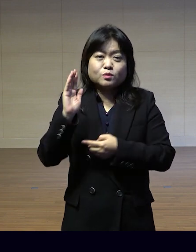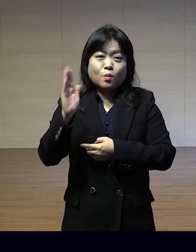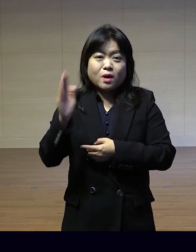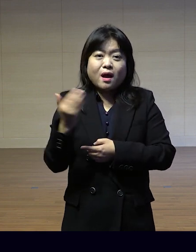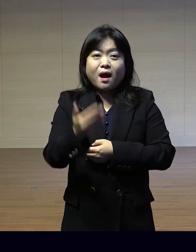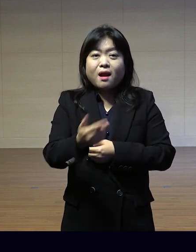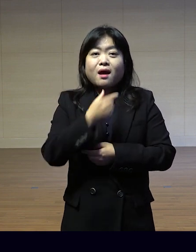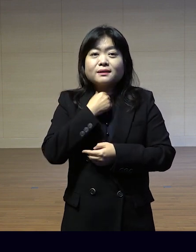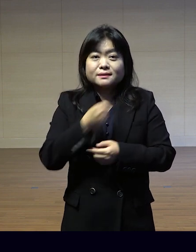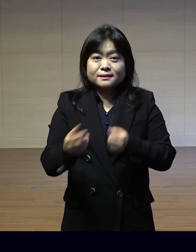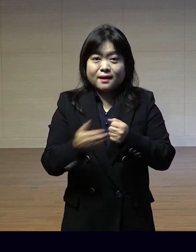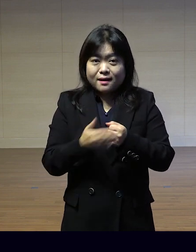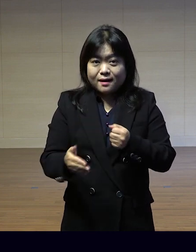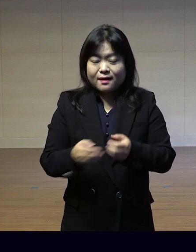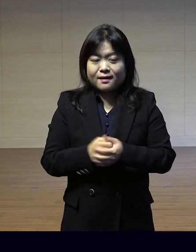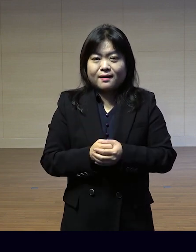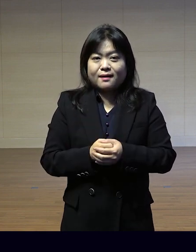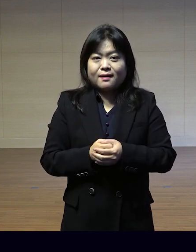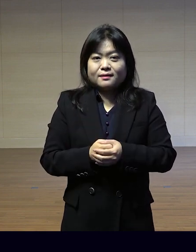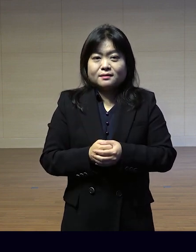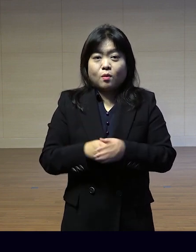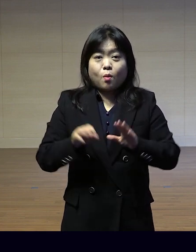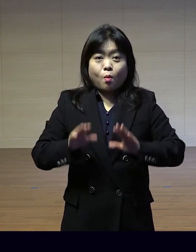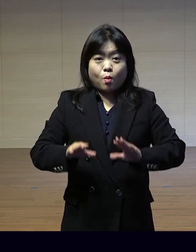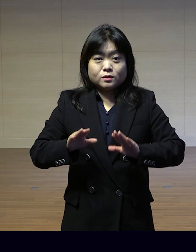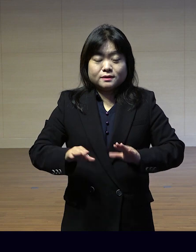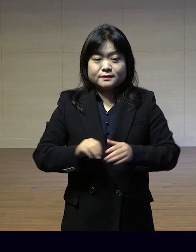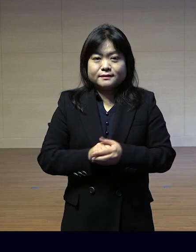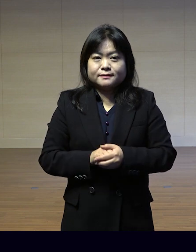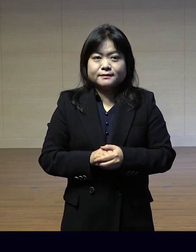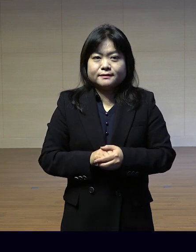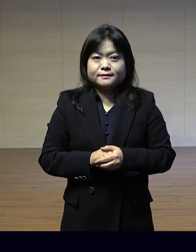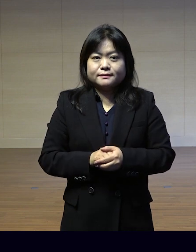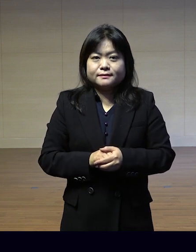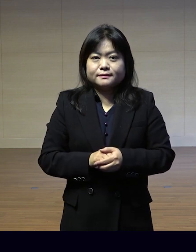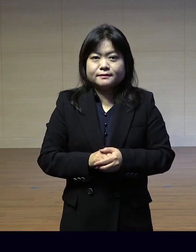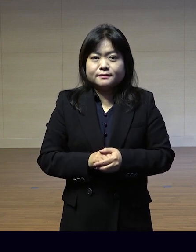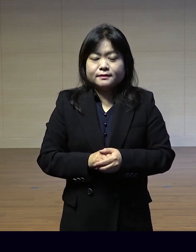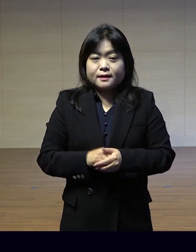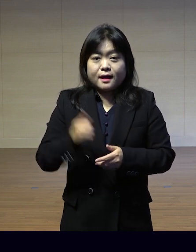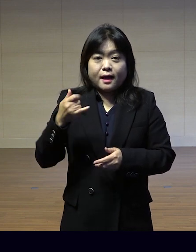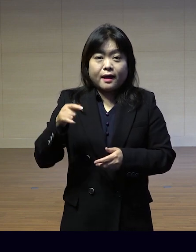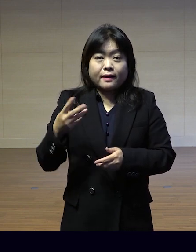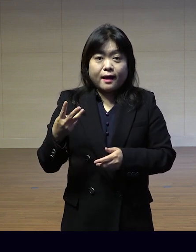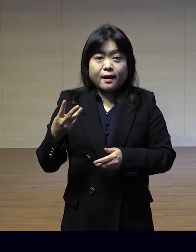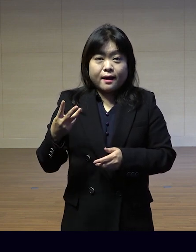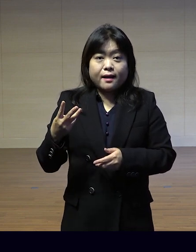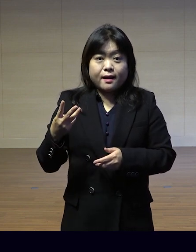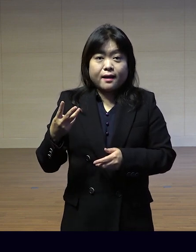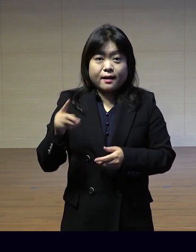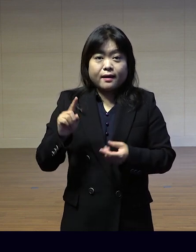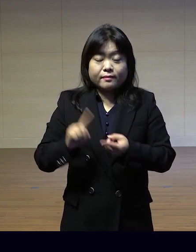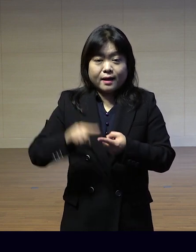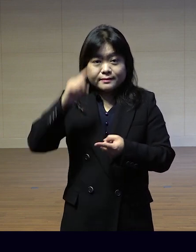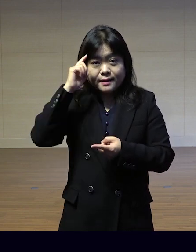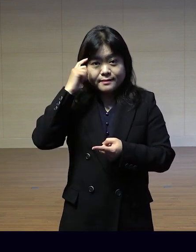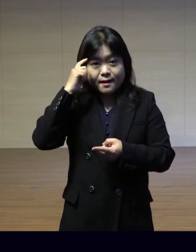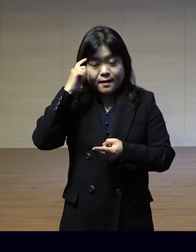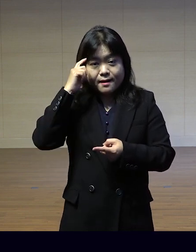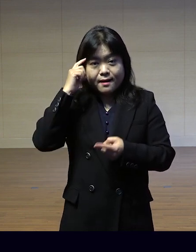하려고 하다 보니까 처음 오늘 같은 경우는 헤겔이라고 하는 그